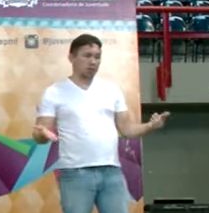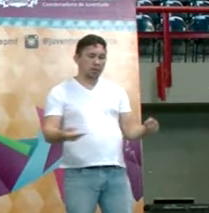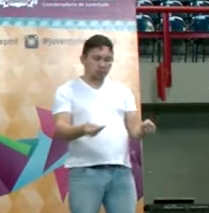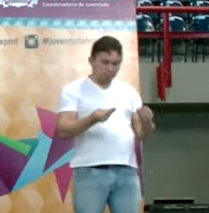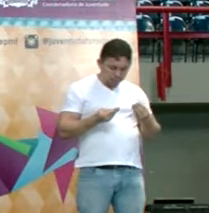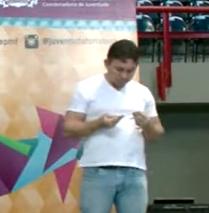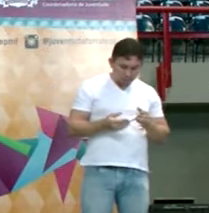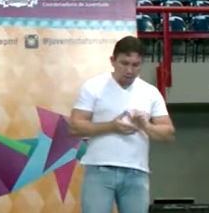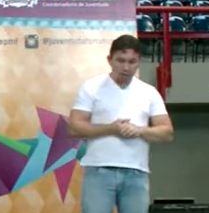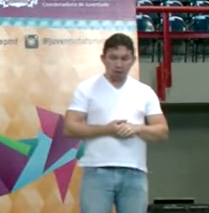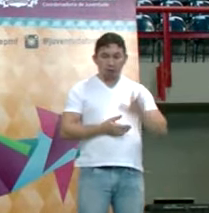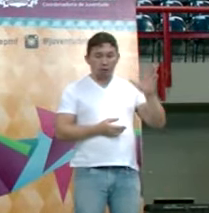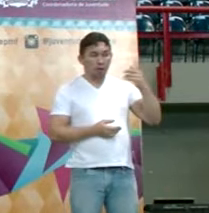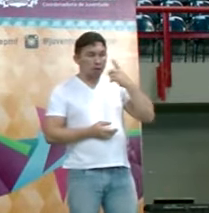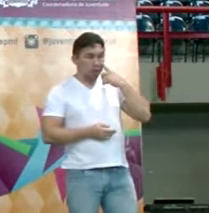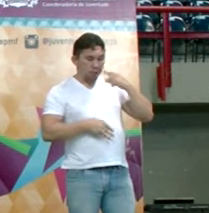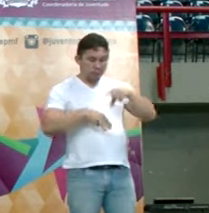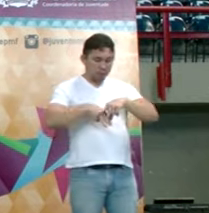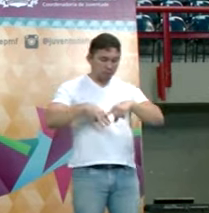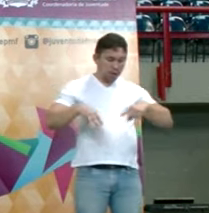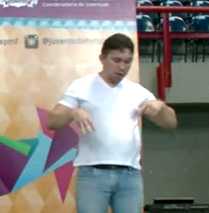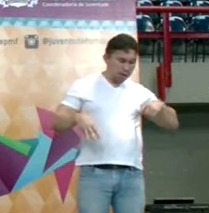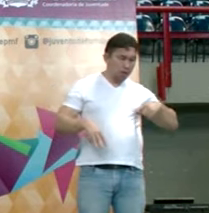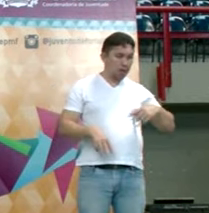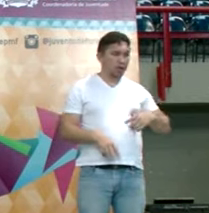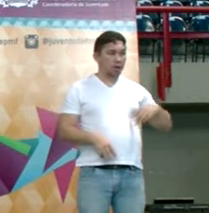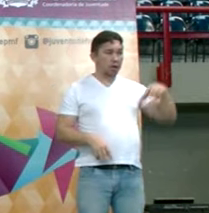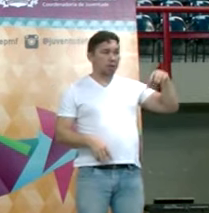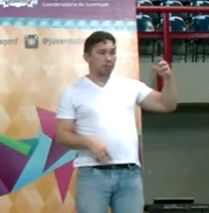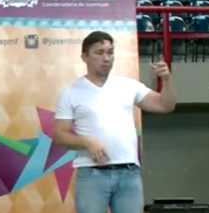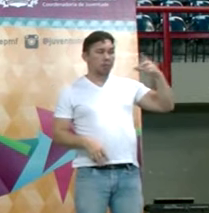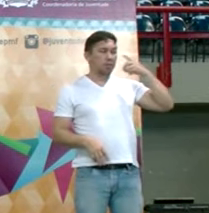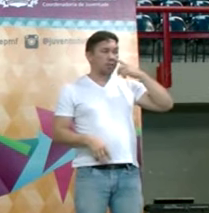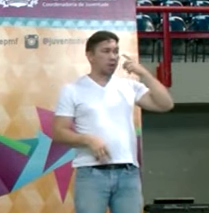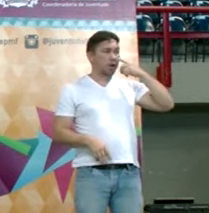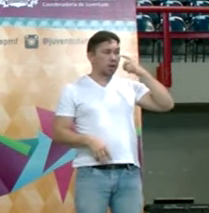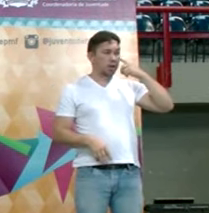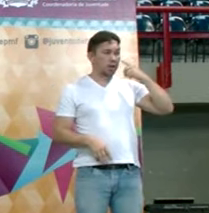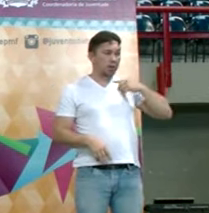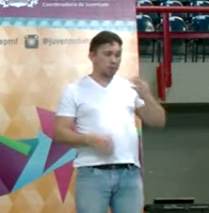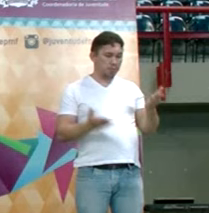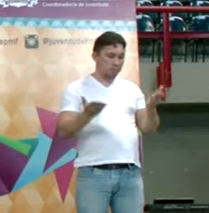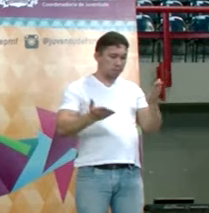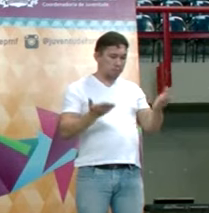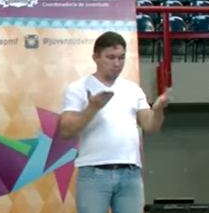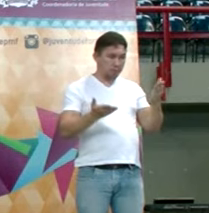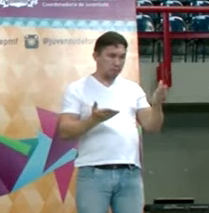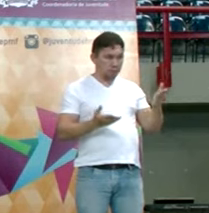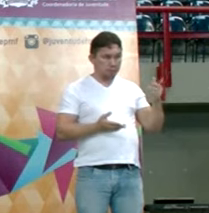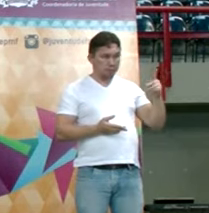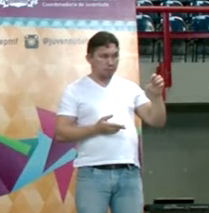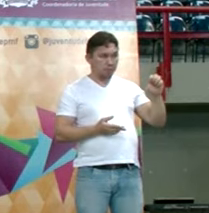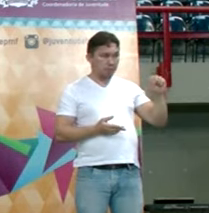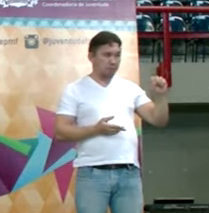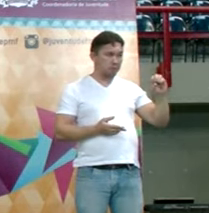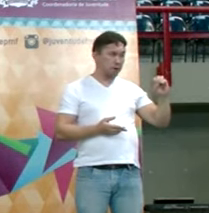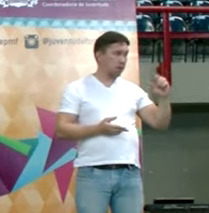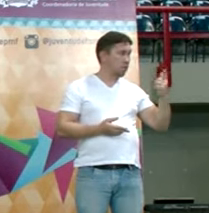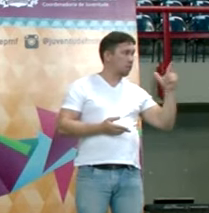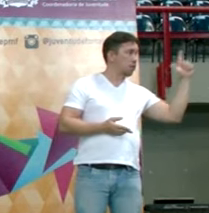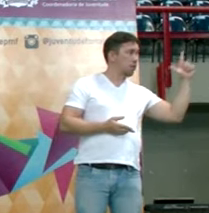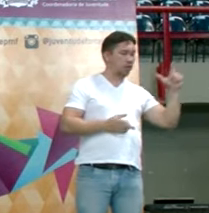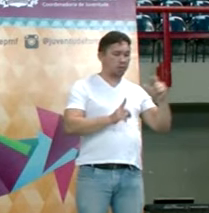aqui no caso da média ponderada a palavra peso ela pode ser trocada por outra palavra